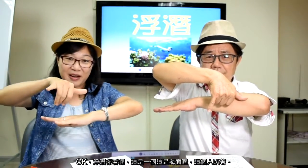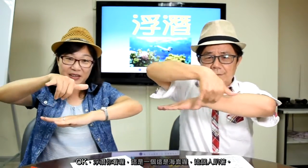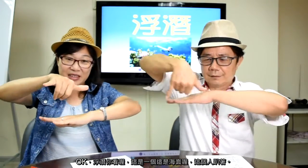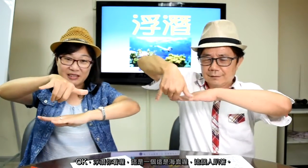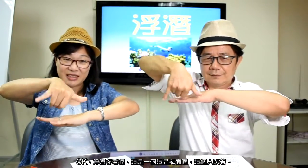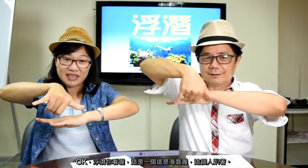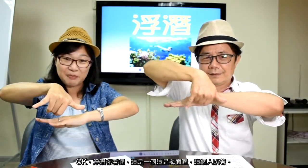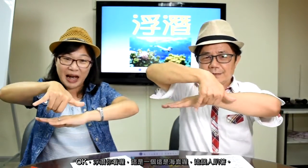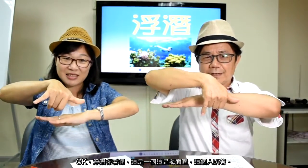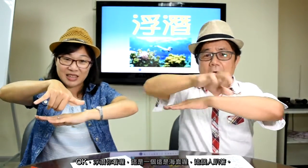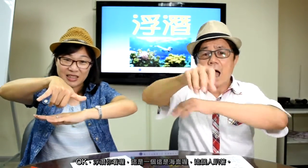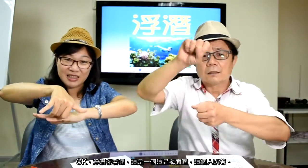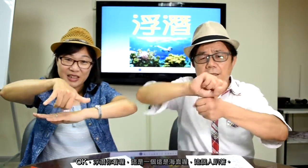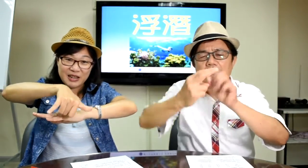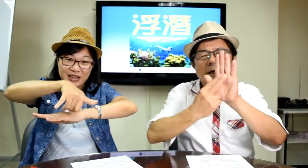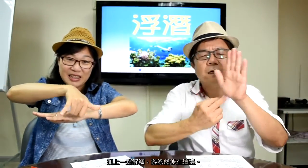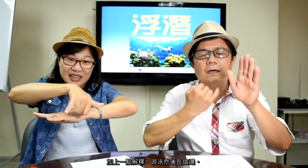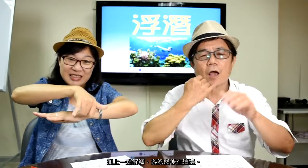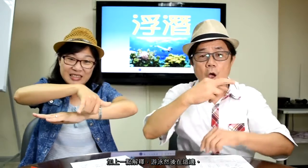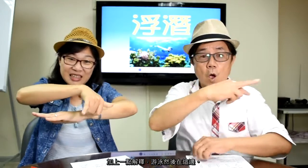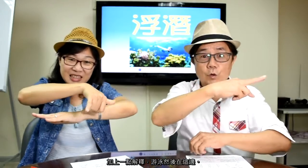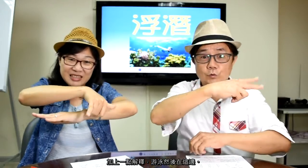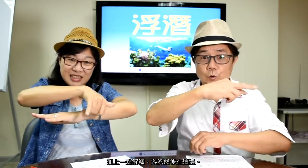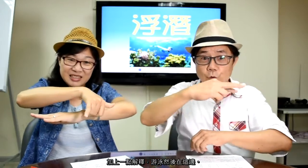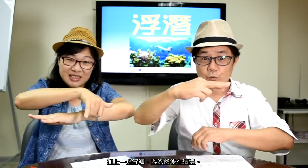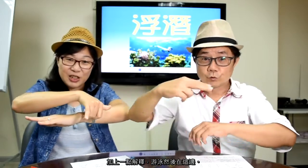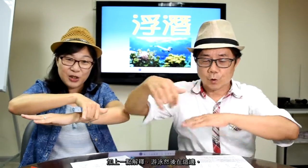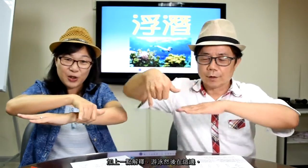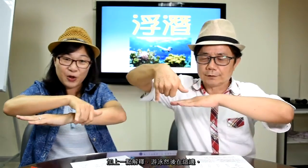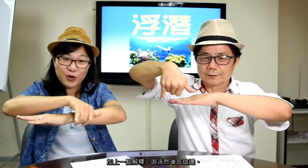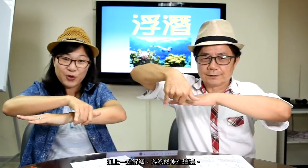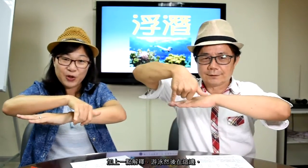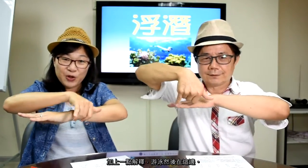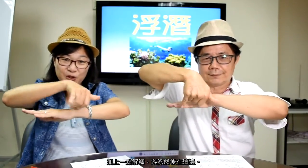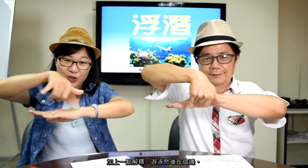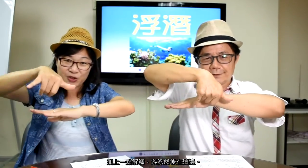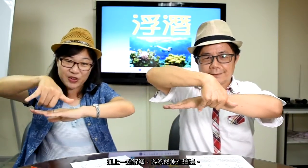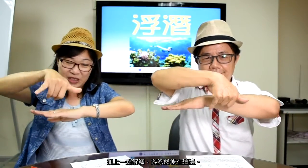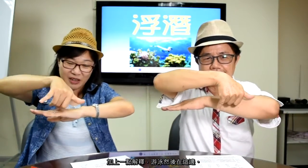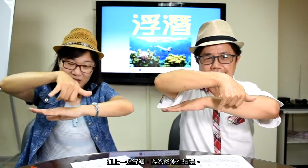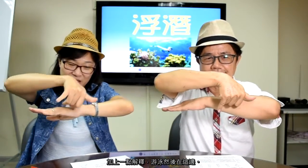哈，然后这个人趴着，加上一点解释，游泳，然后在这